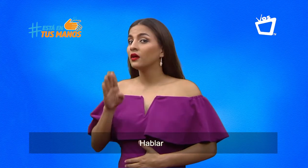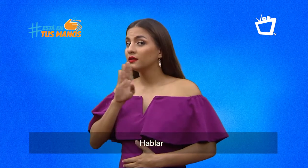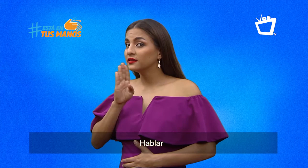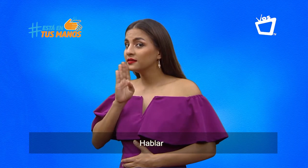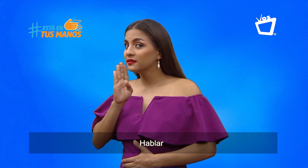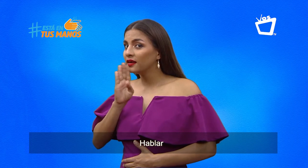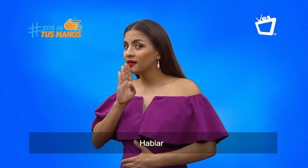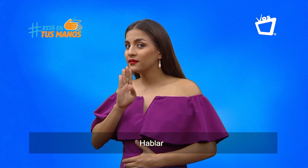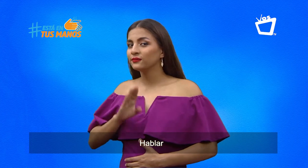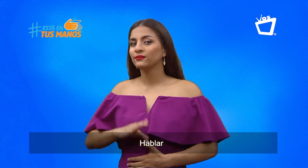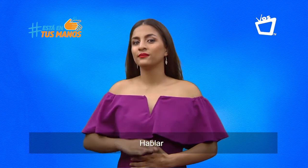hablar